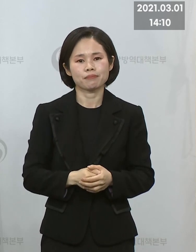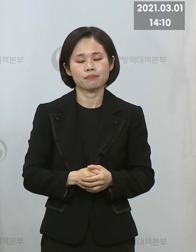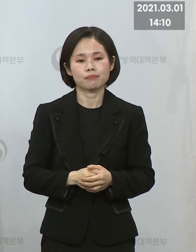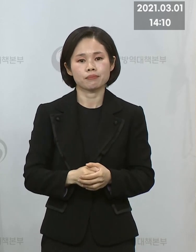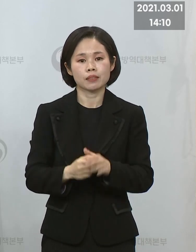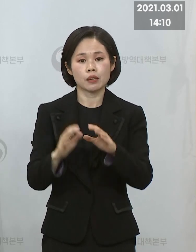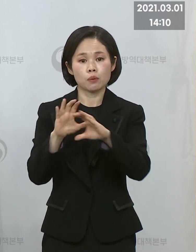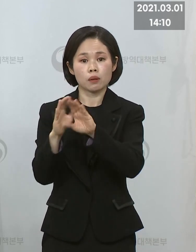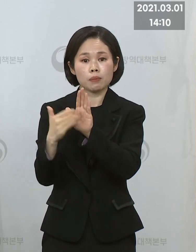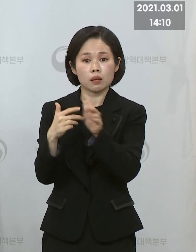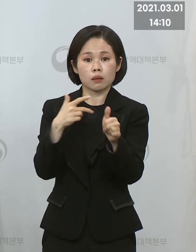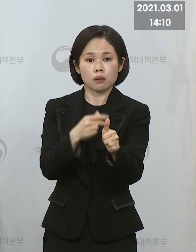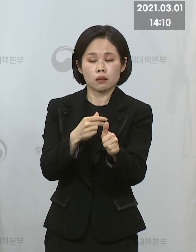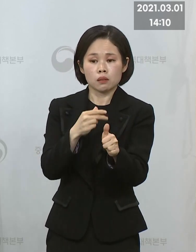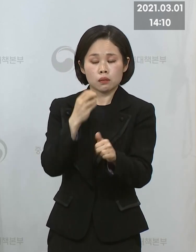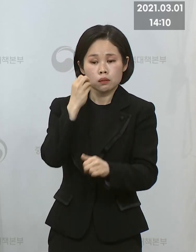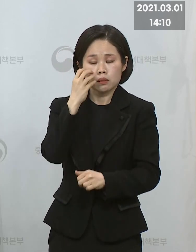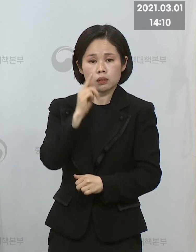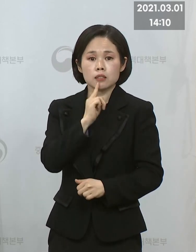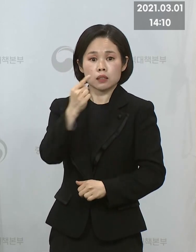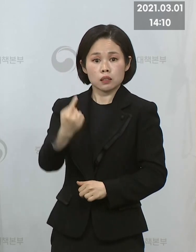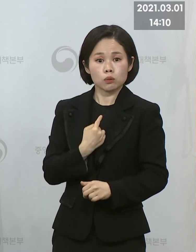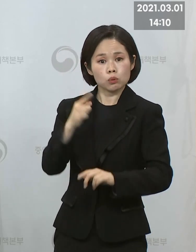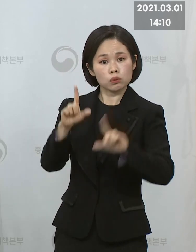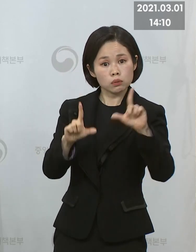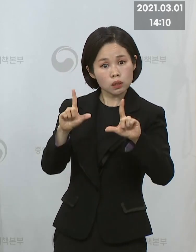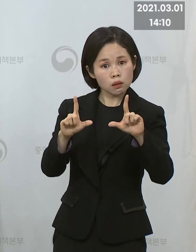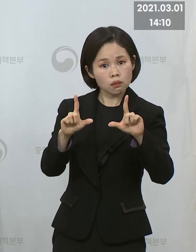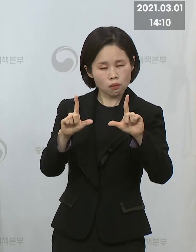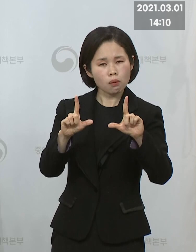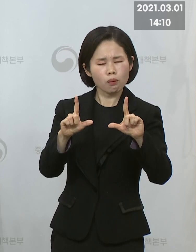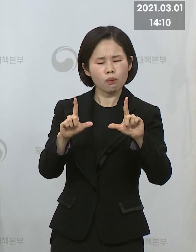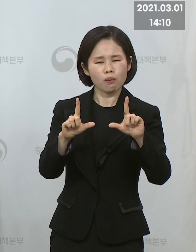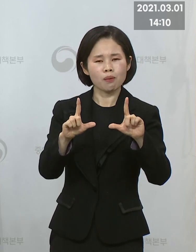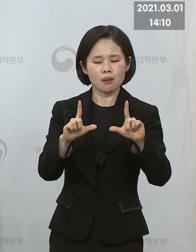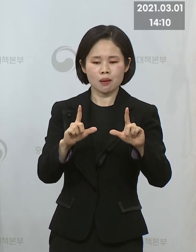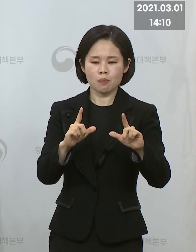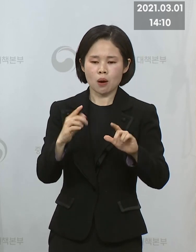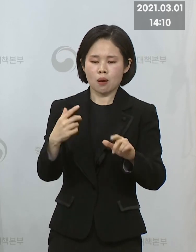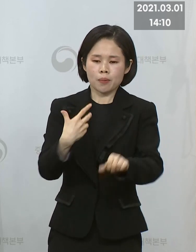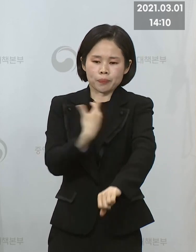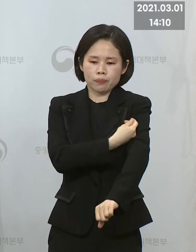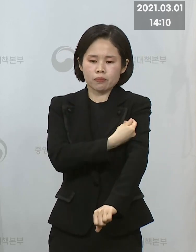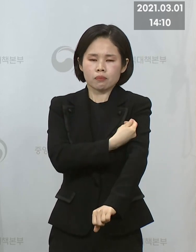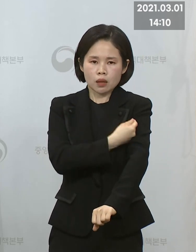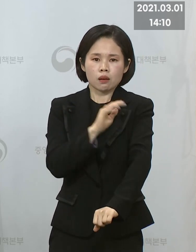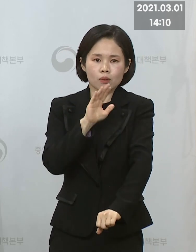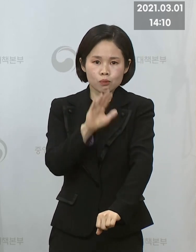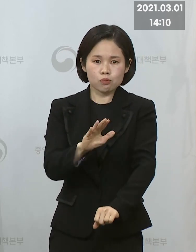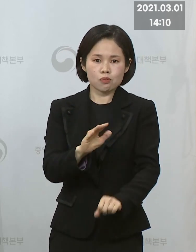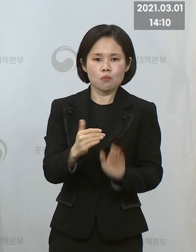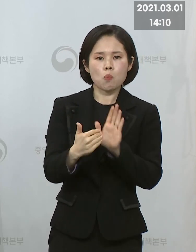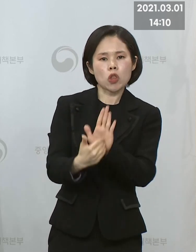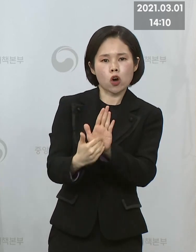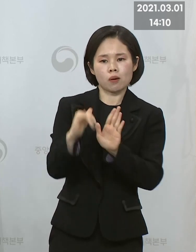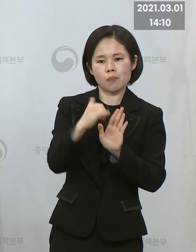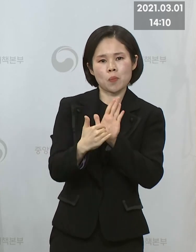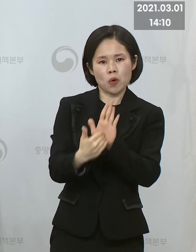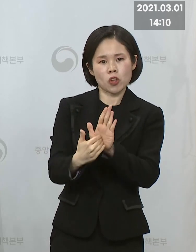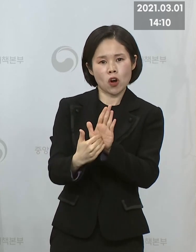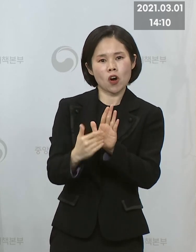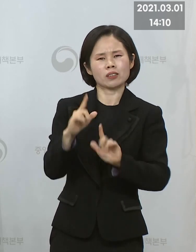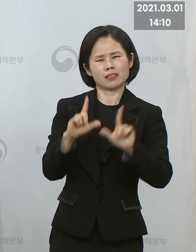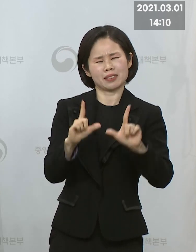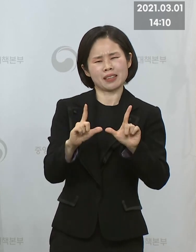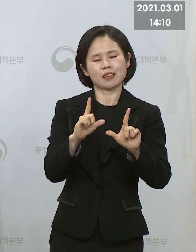접종 후 이상 반응으로 의심되어 신고된 증상들은 모두 정상적인 면역 형성 과정에서 나타날 수 있는 증상으로 대부분